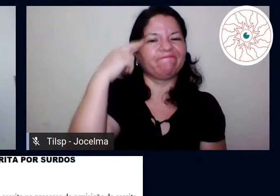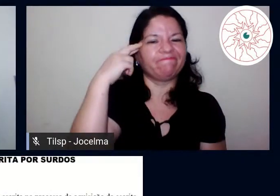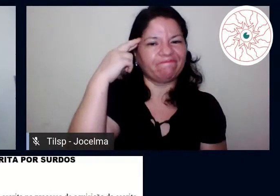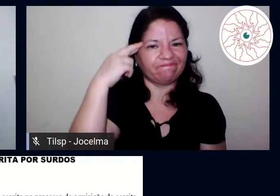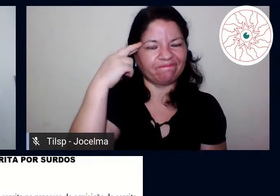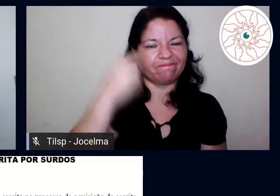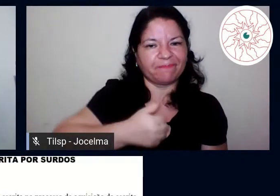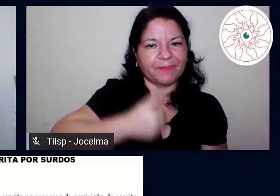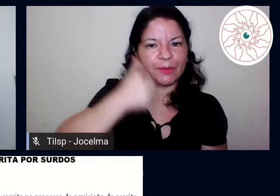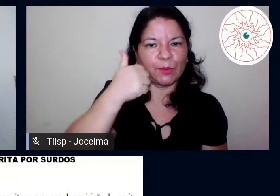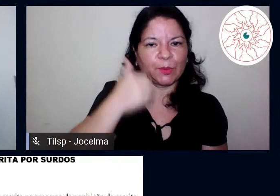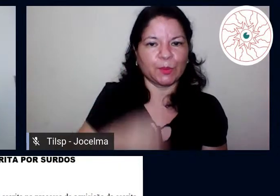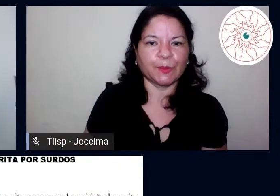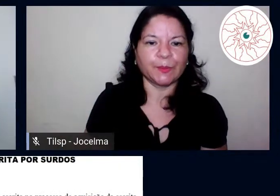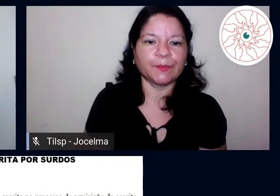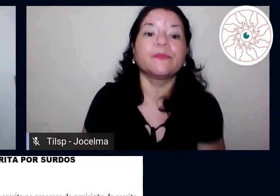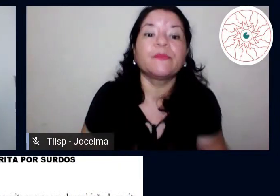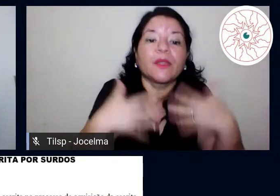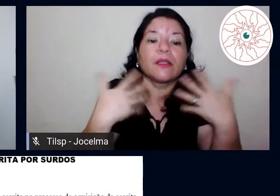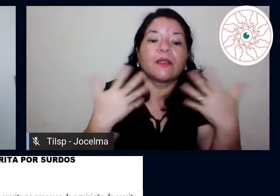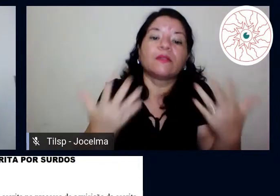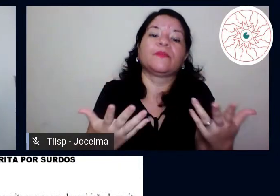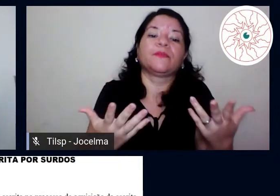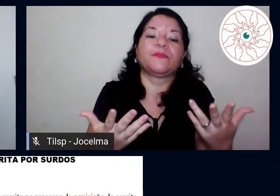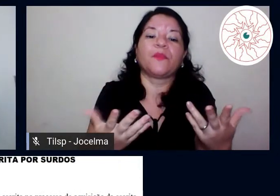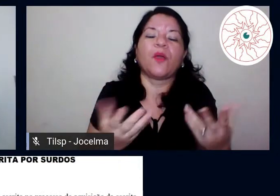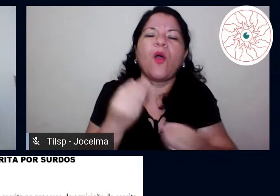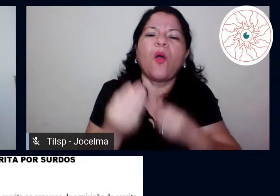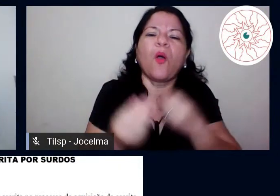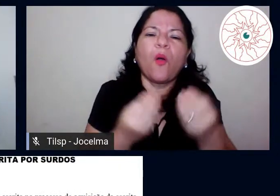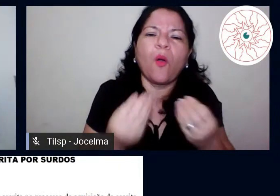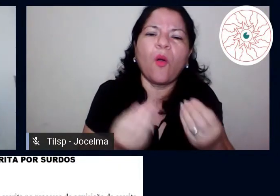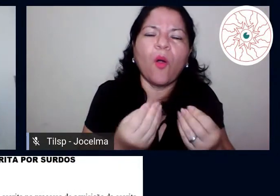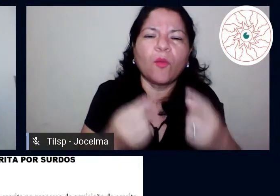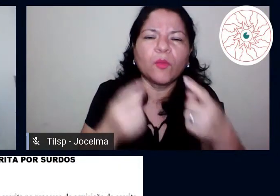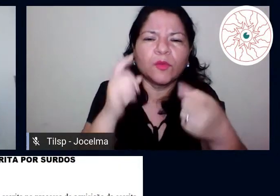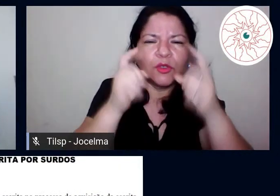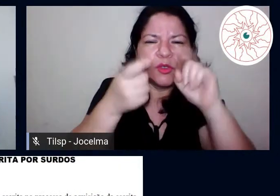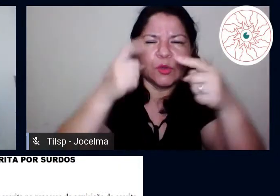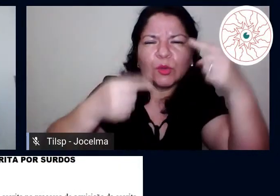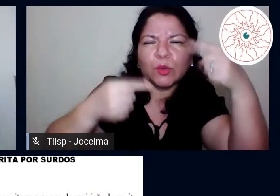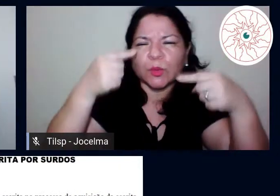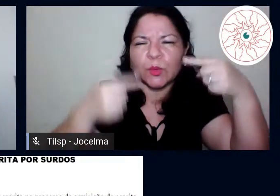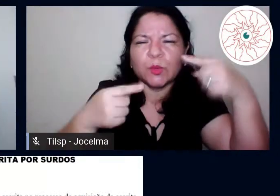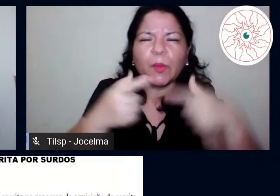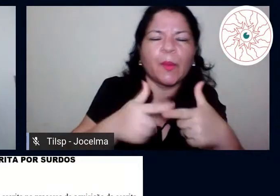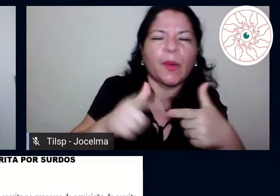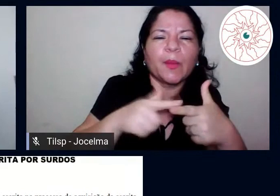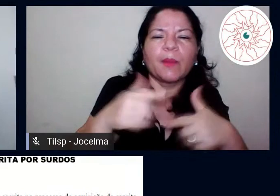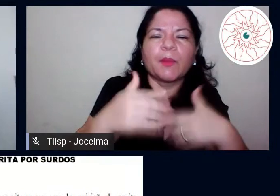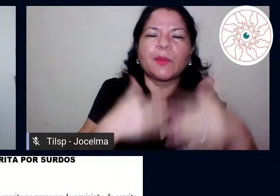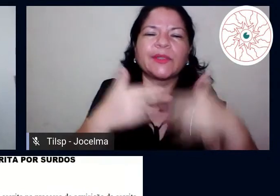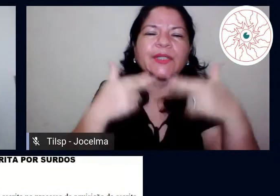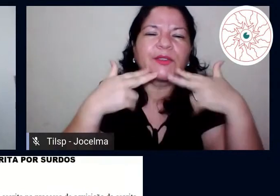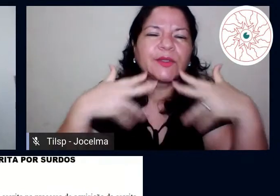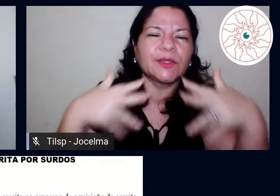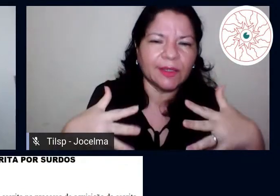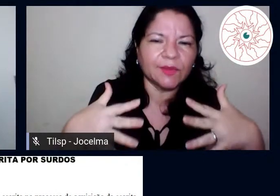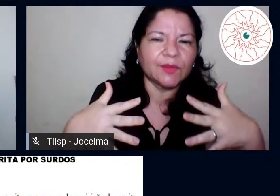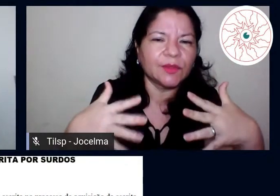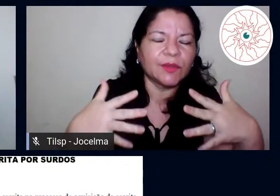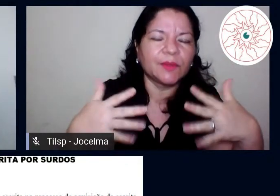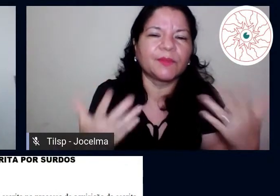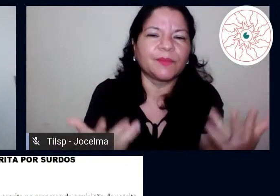favor. Bom, para discutir o problema natural de aquisição da linguagem, então nós trazemos pro nosso capítulo, né,